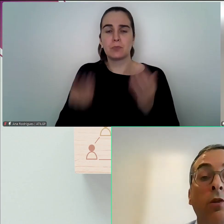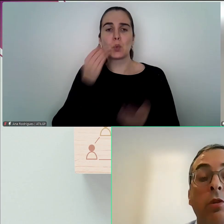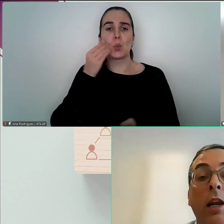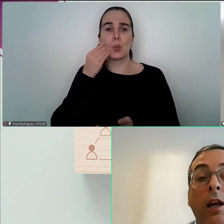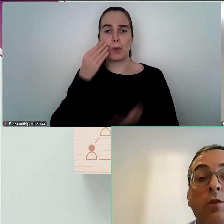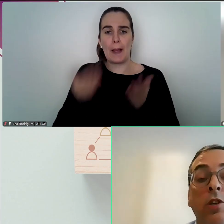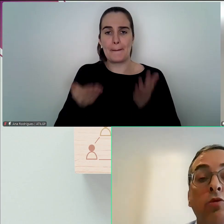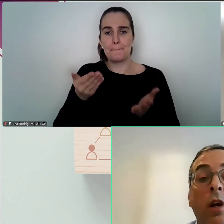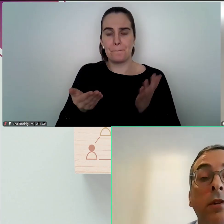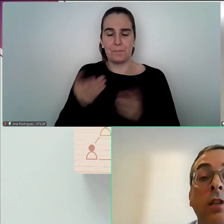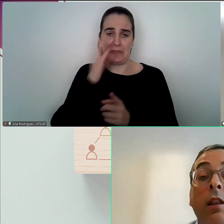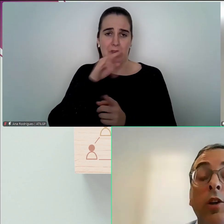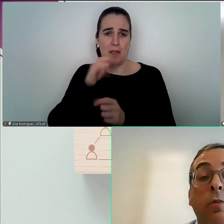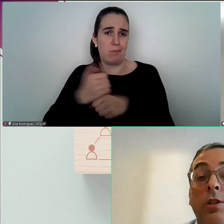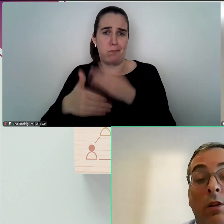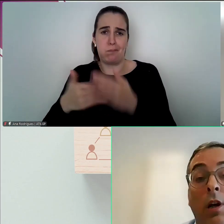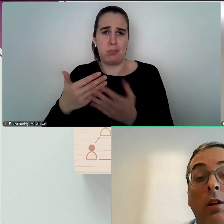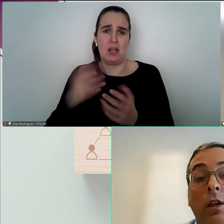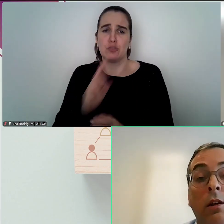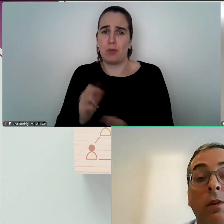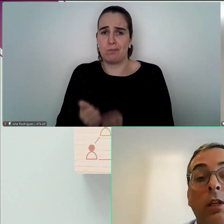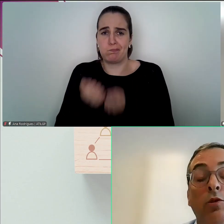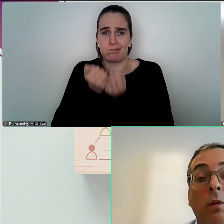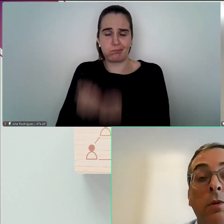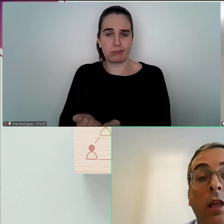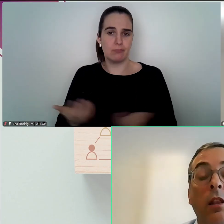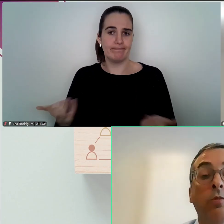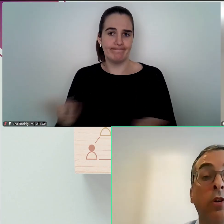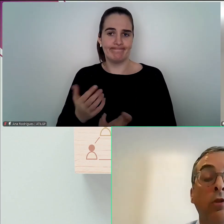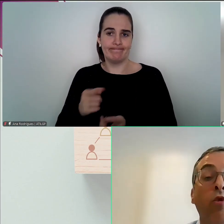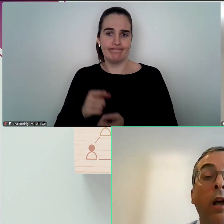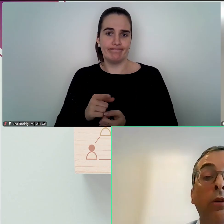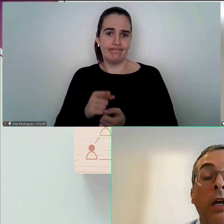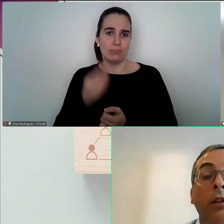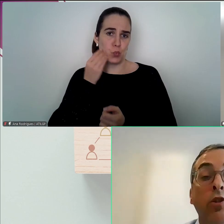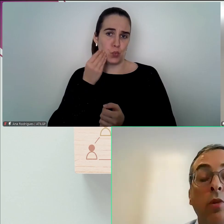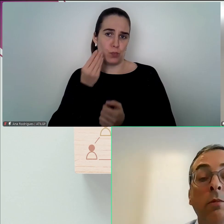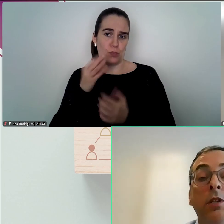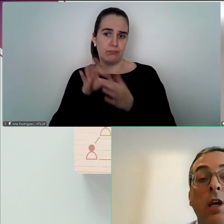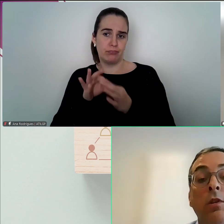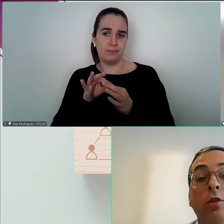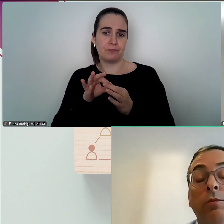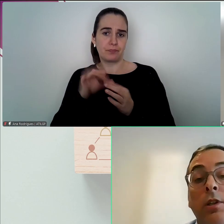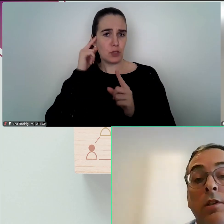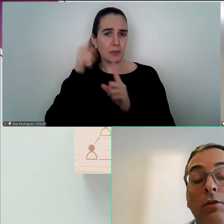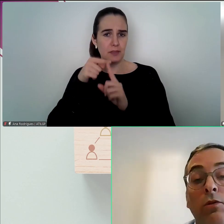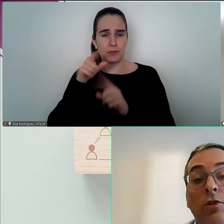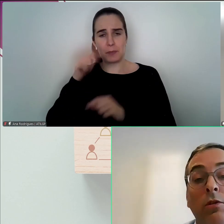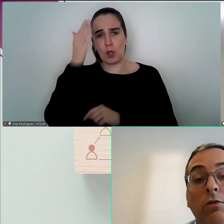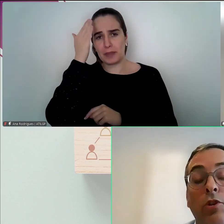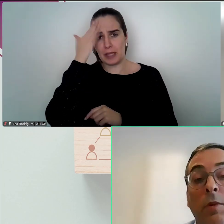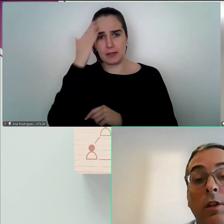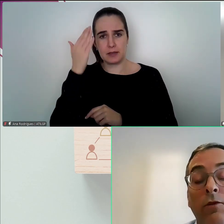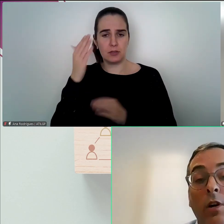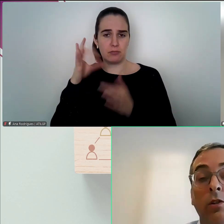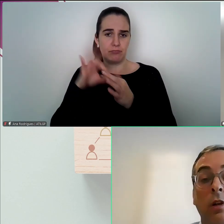possa colocar em causa a sua capacidade de resposta, não é? E a sua capacidade de resposta no quadro da sua missão e das competências